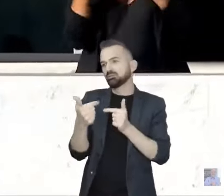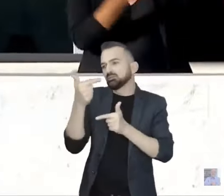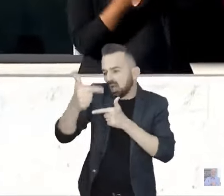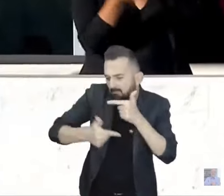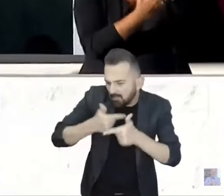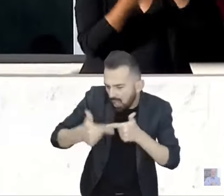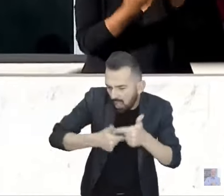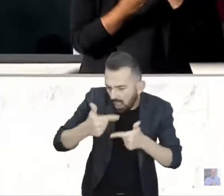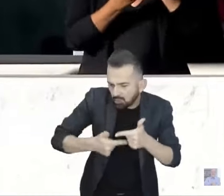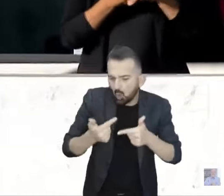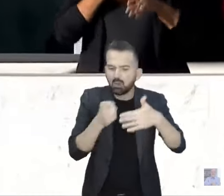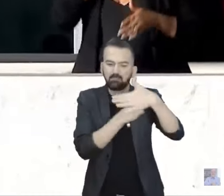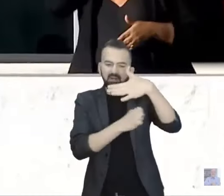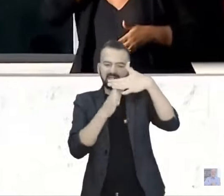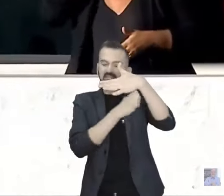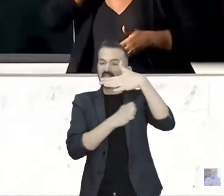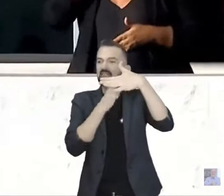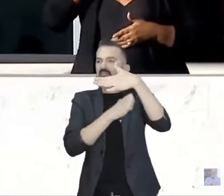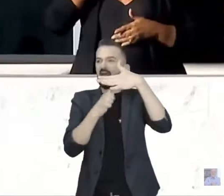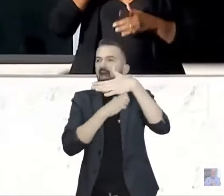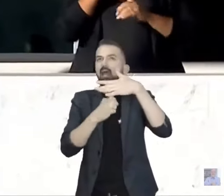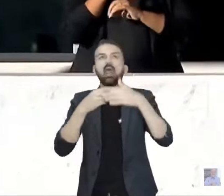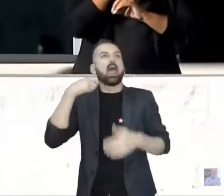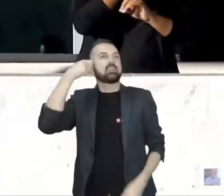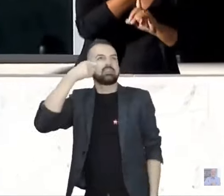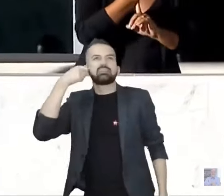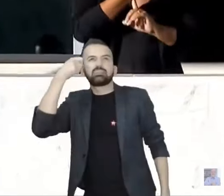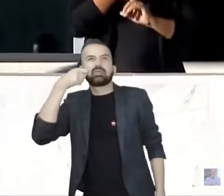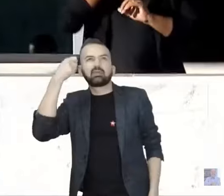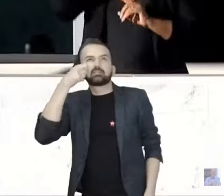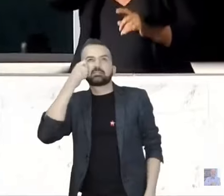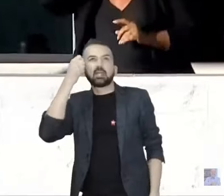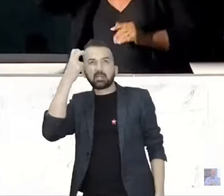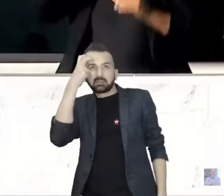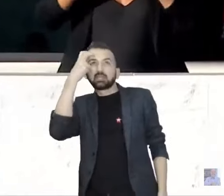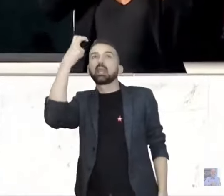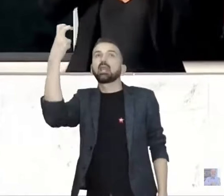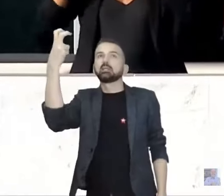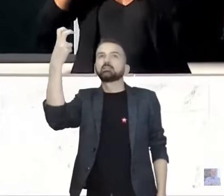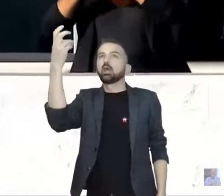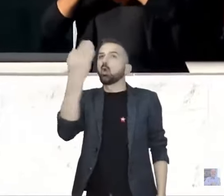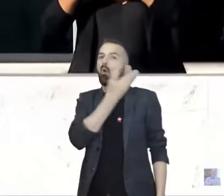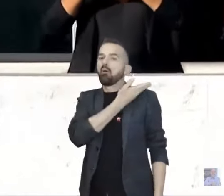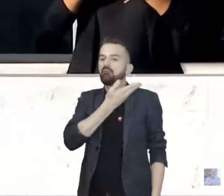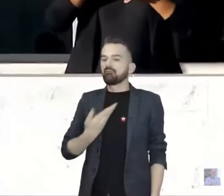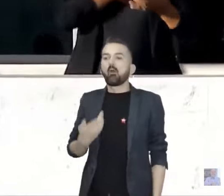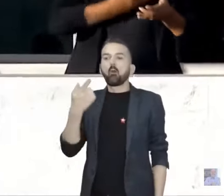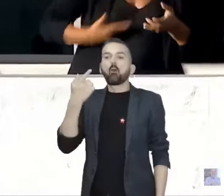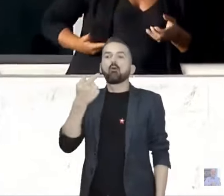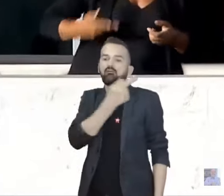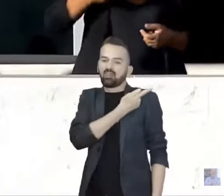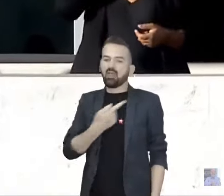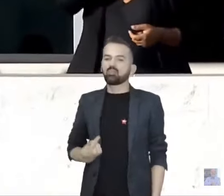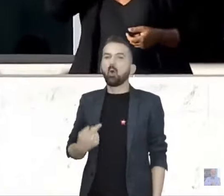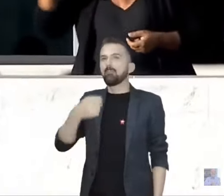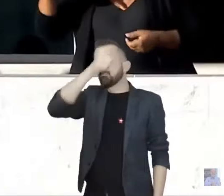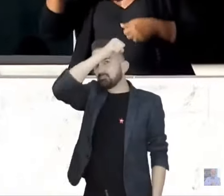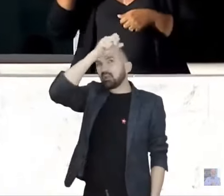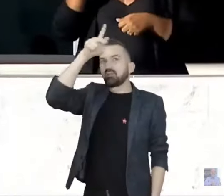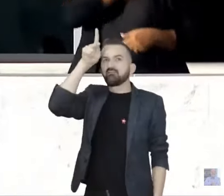empresários, artistas, intelectuais, governadores, prefeitos,